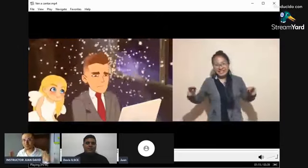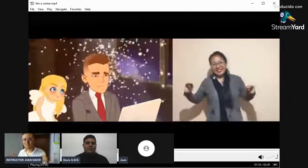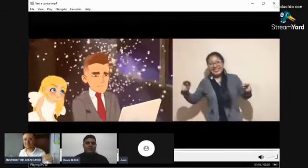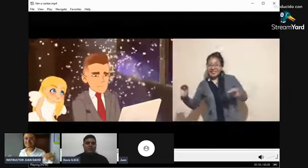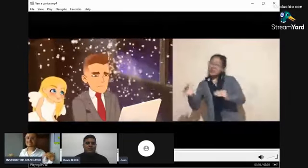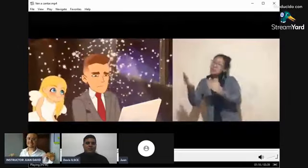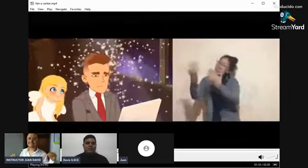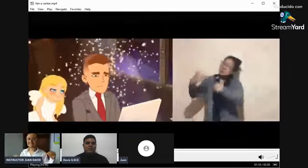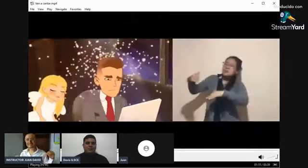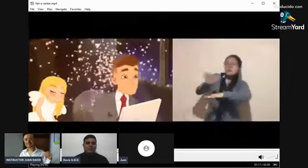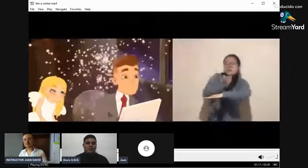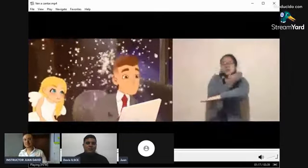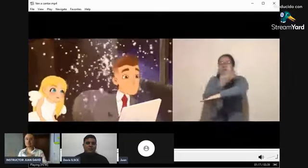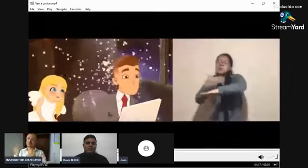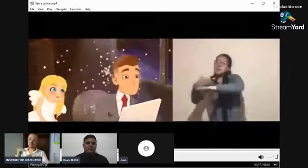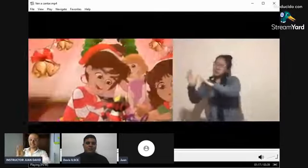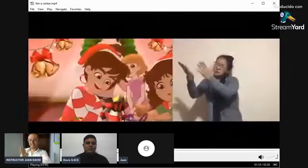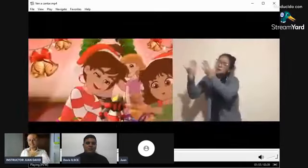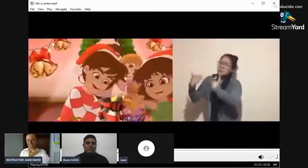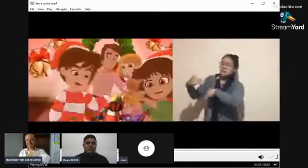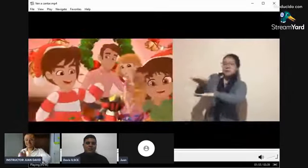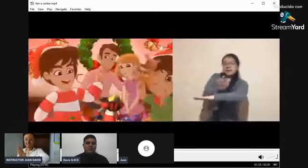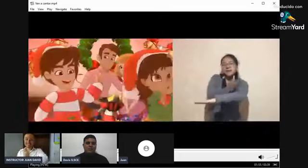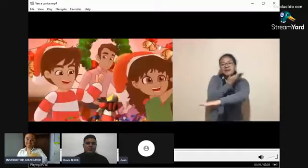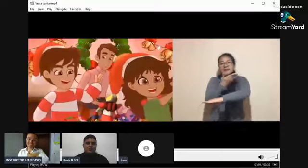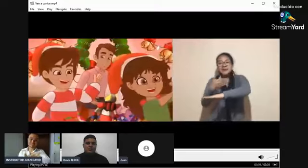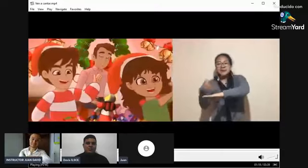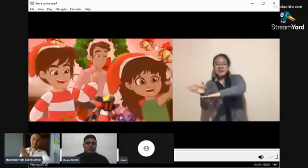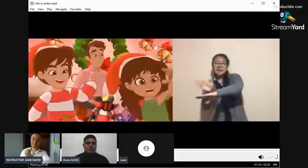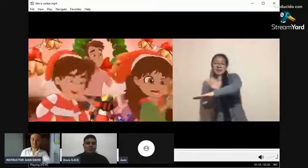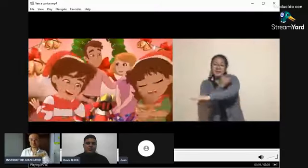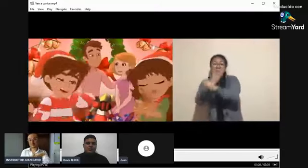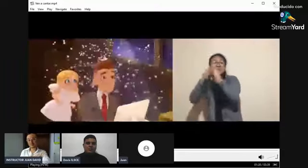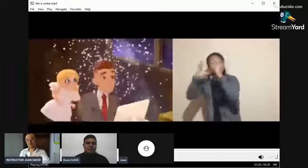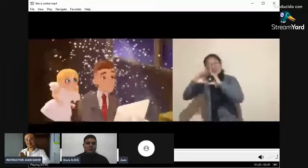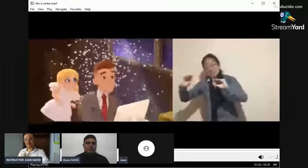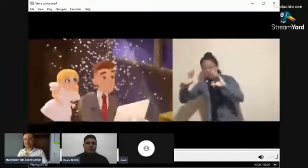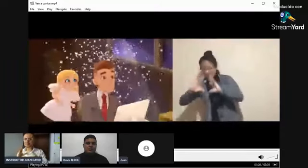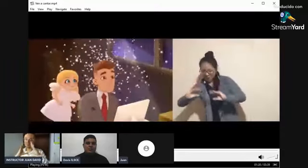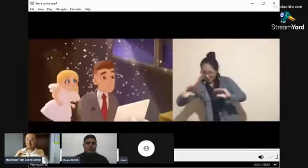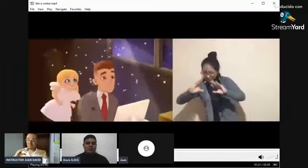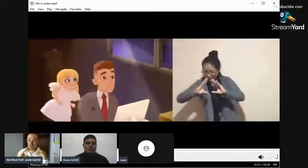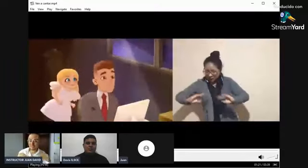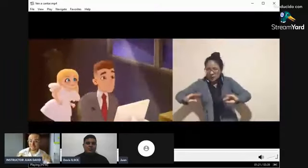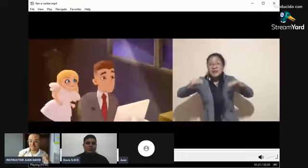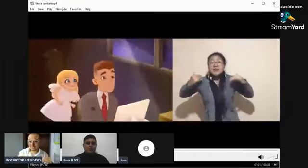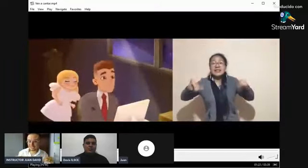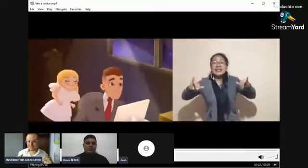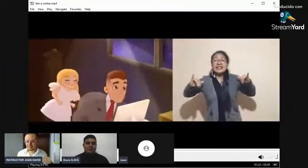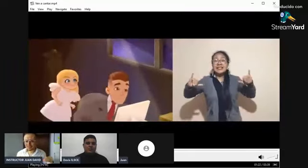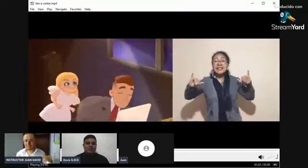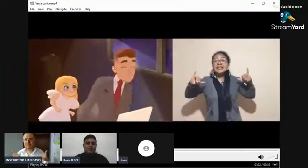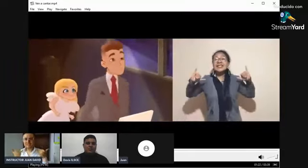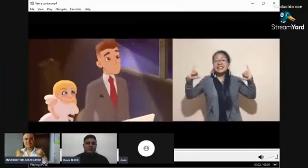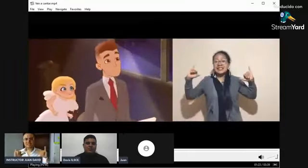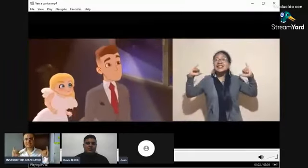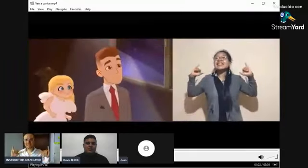la Navidad. Ven a cantar, ven a cantar. Que ya